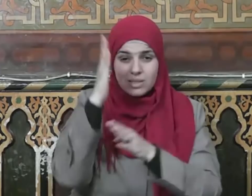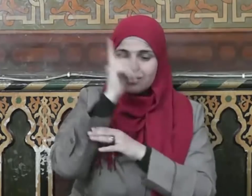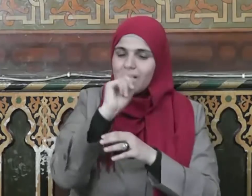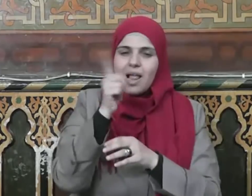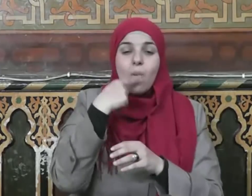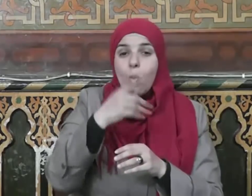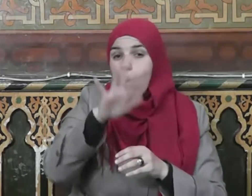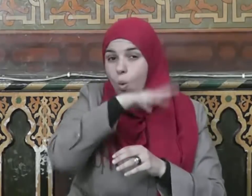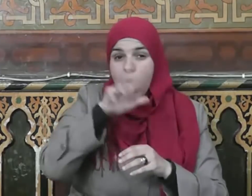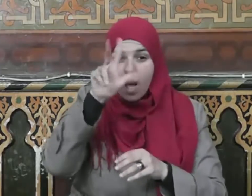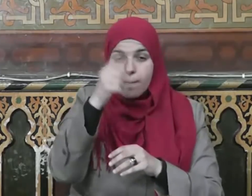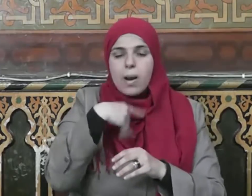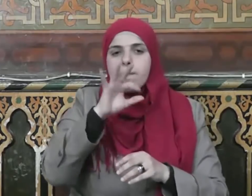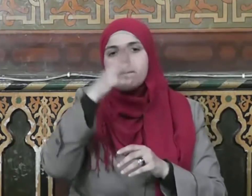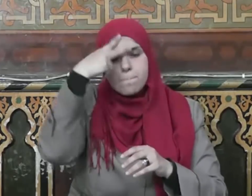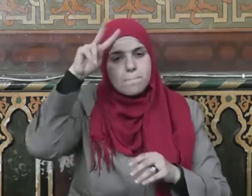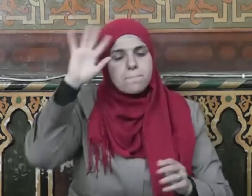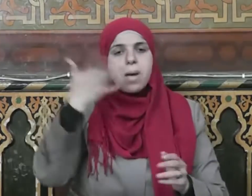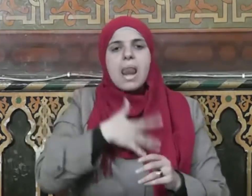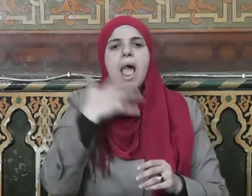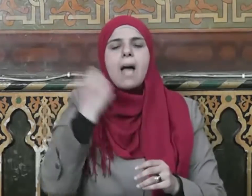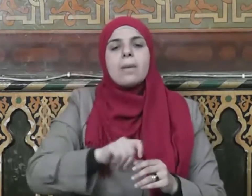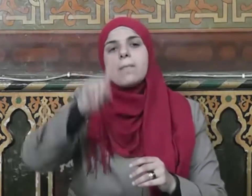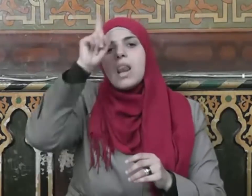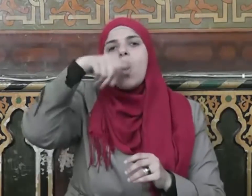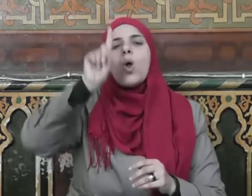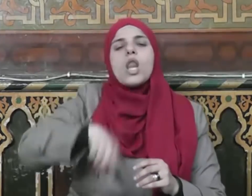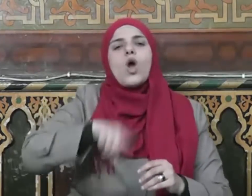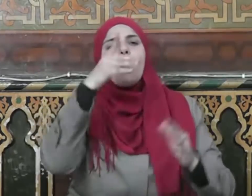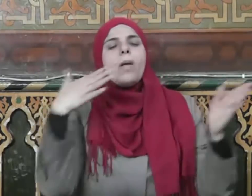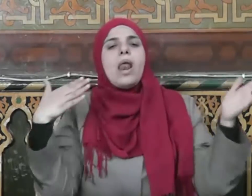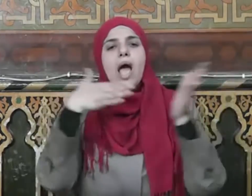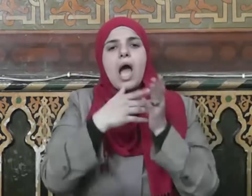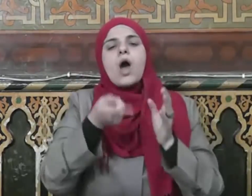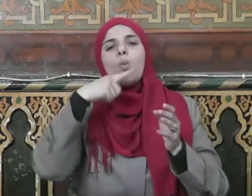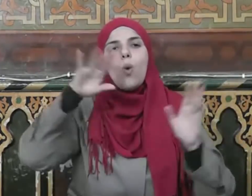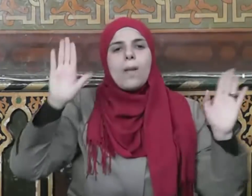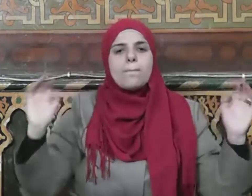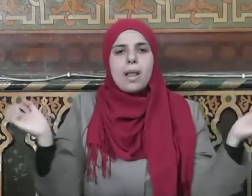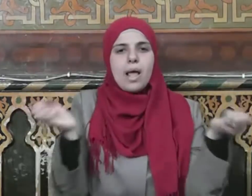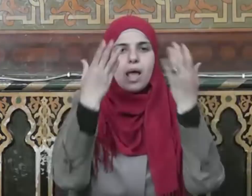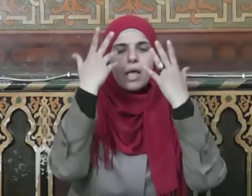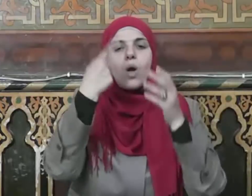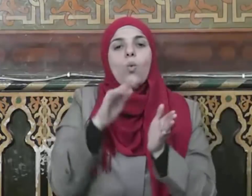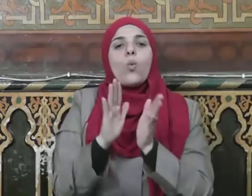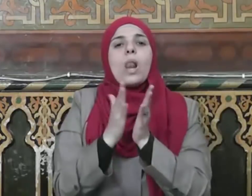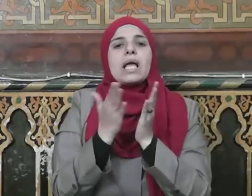البر من آمن بالله واليوم الآخر والملائكة والكتاب والنبيين،